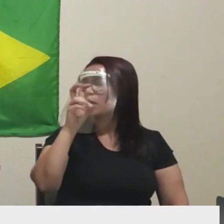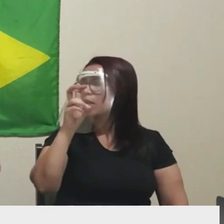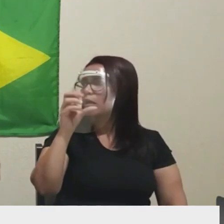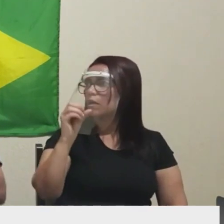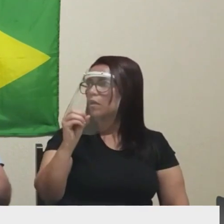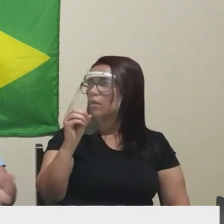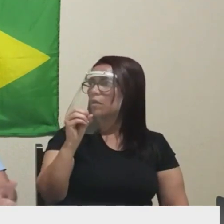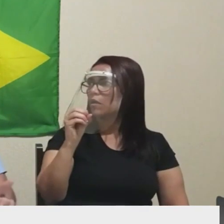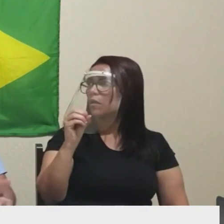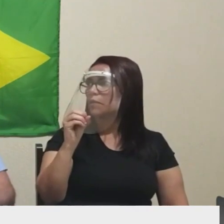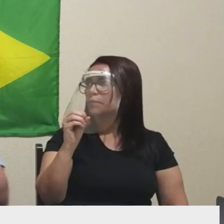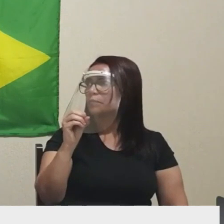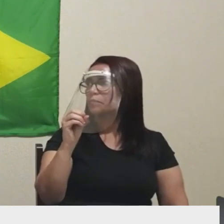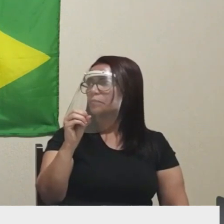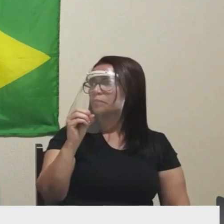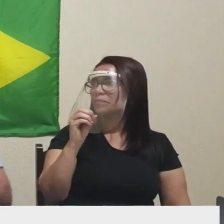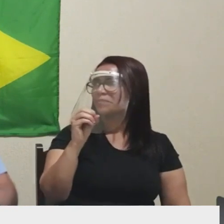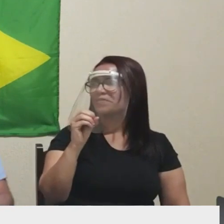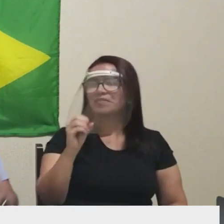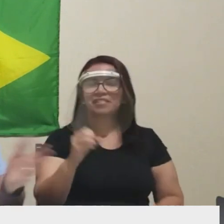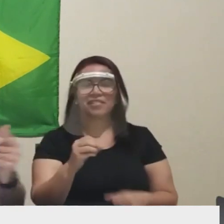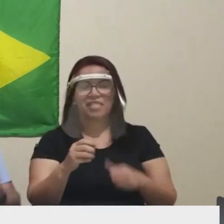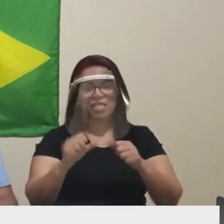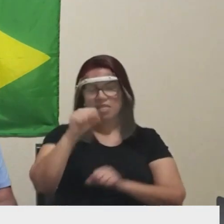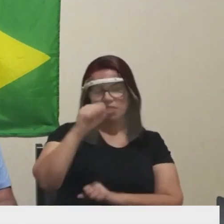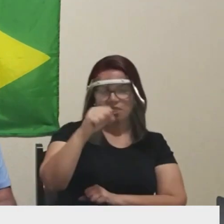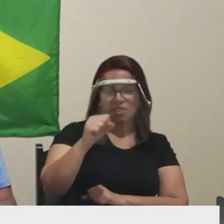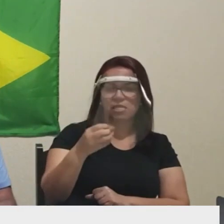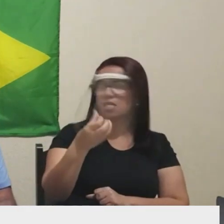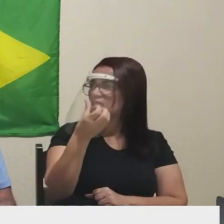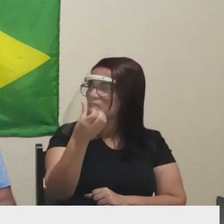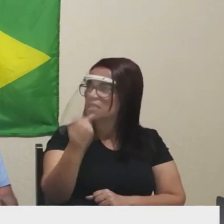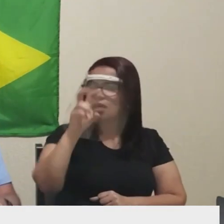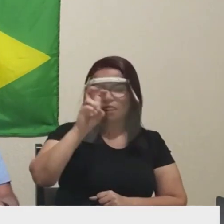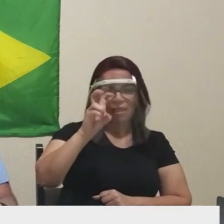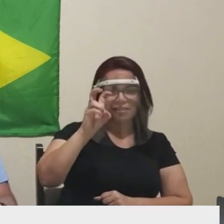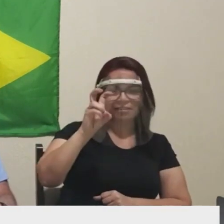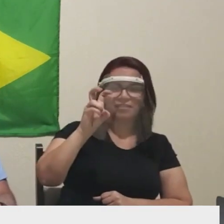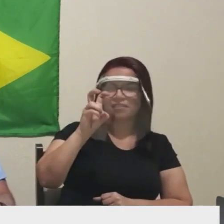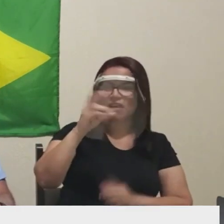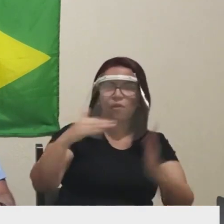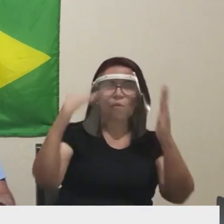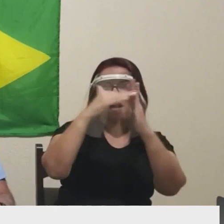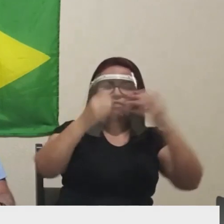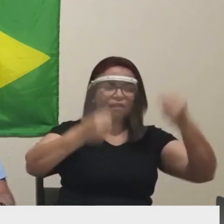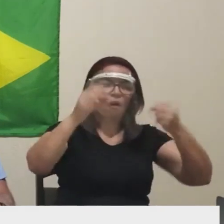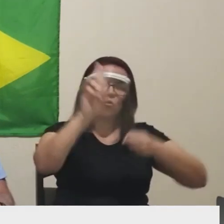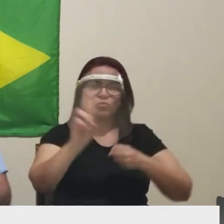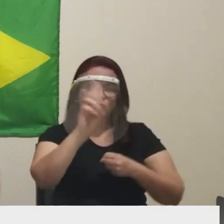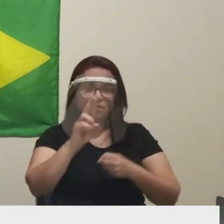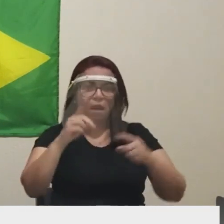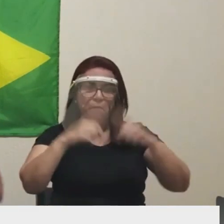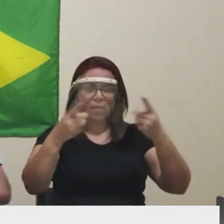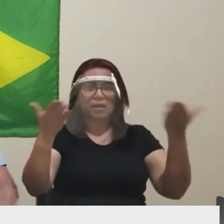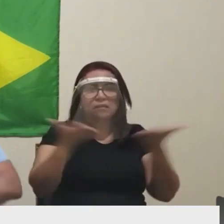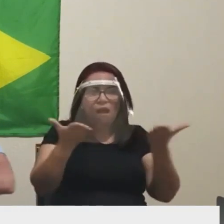era 65, já tenho 65. Ia ajudar o André aqui. O Cid. Me prejudiquei agora. Com 50 anos. Tá com 50